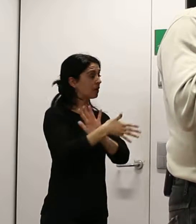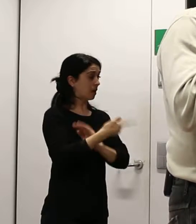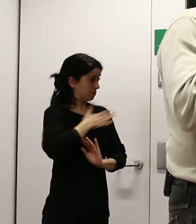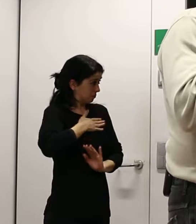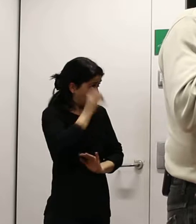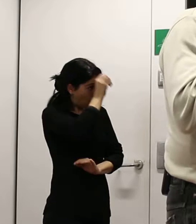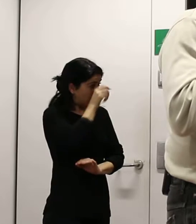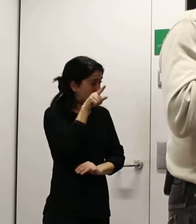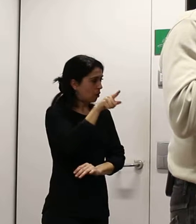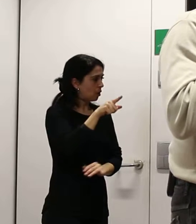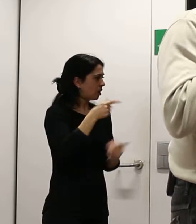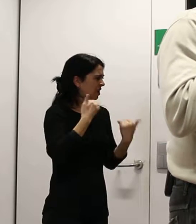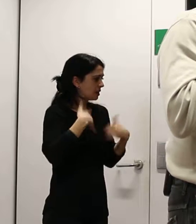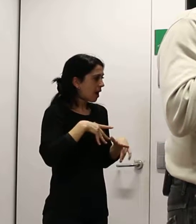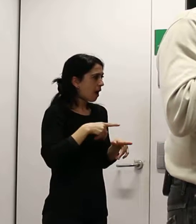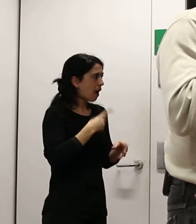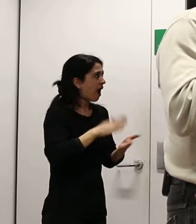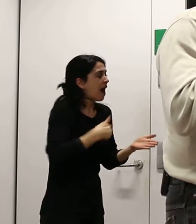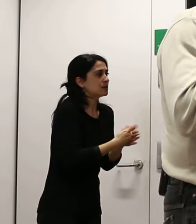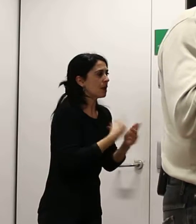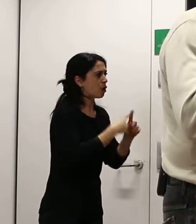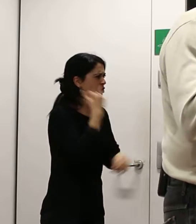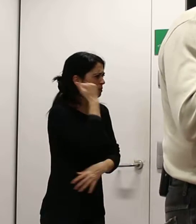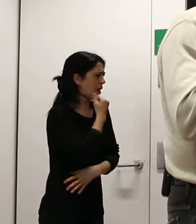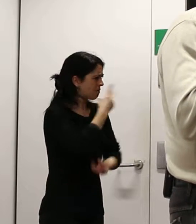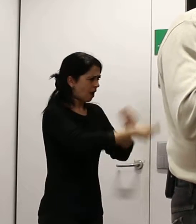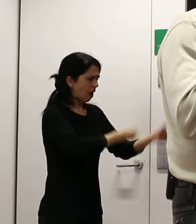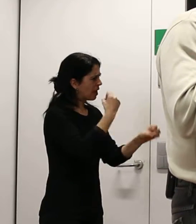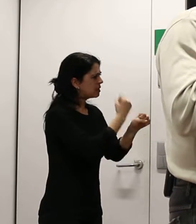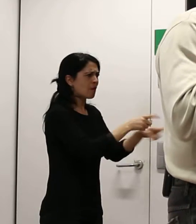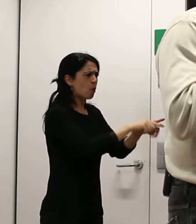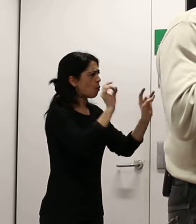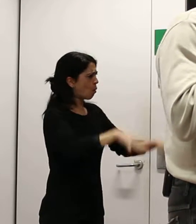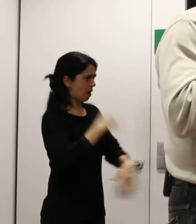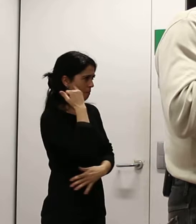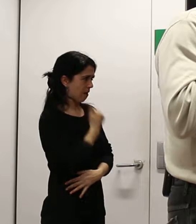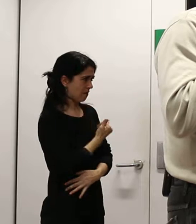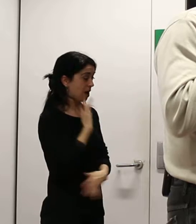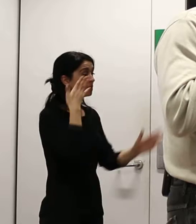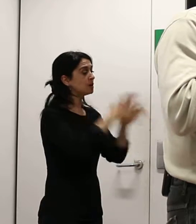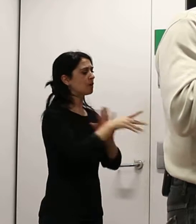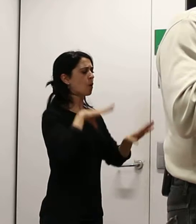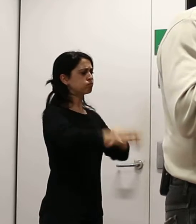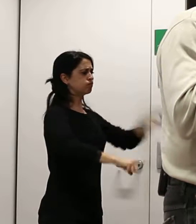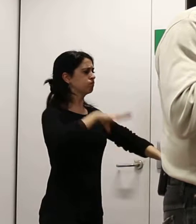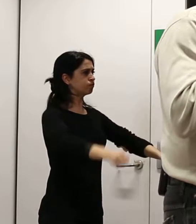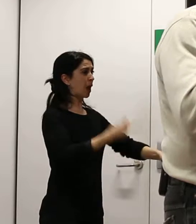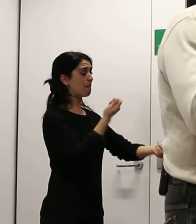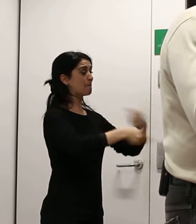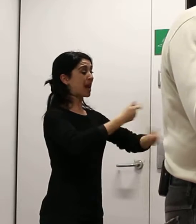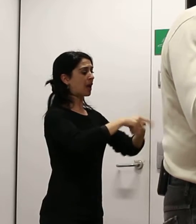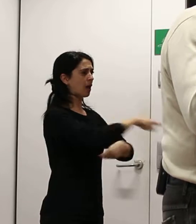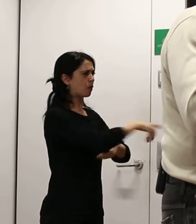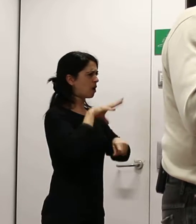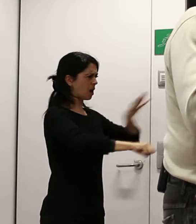ya están con prácticas mafiosas absolutamente? La dominación del mercado, que llaman ellos, es absoluta.